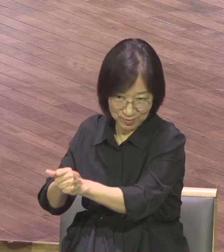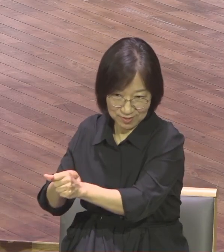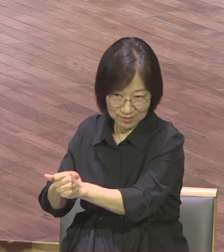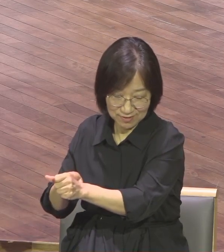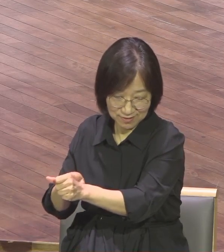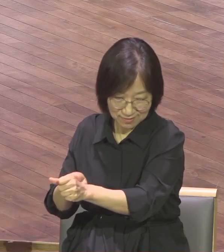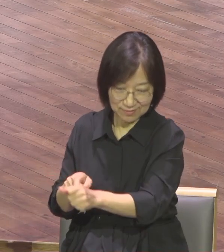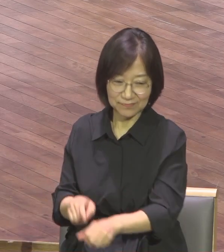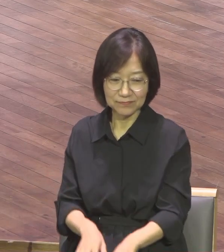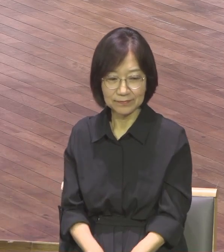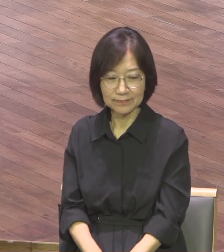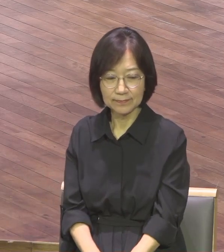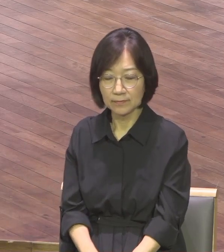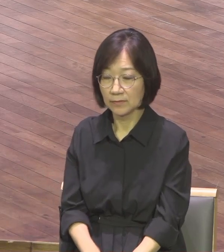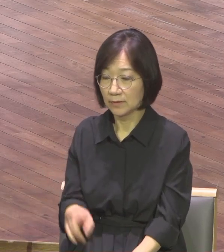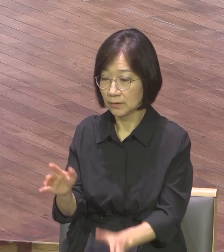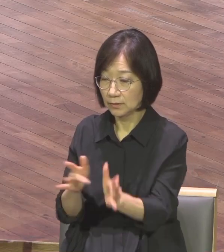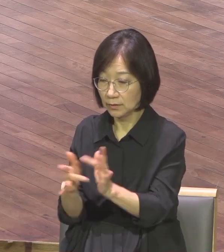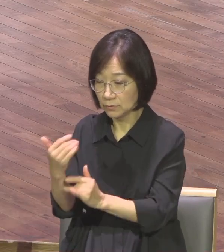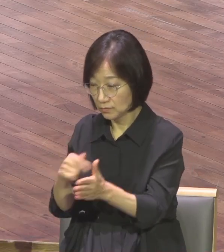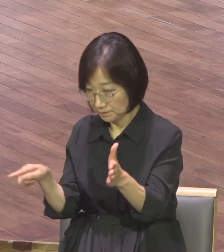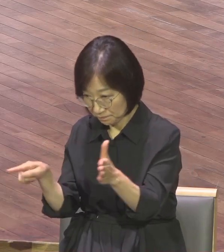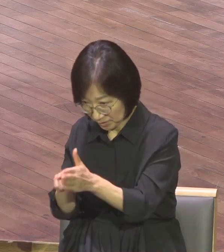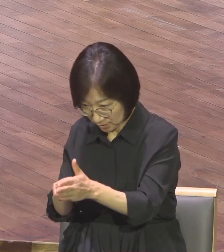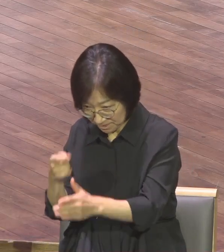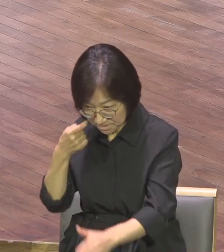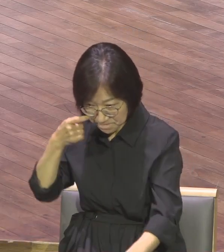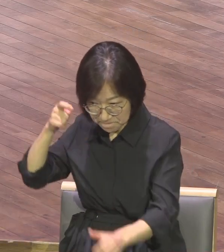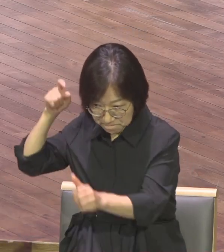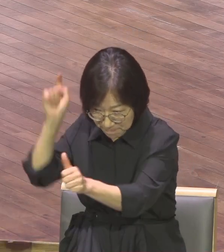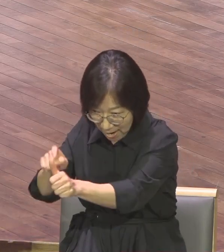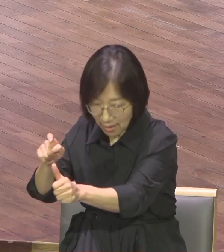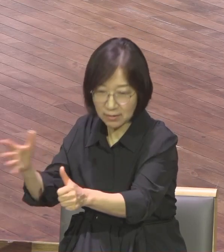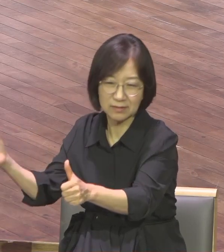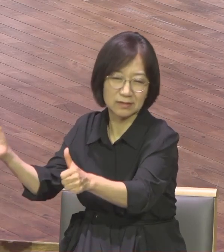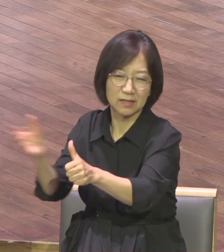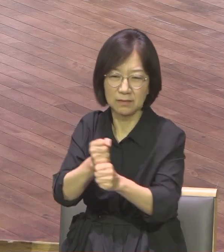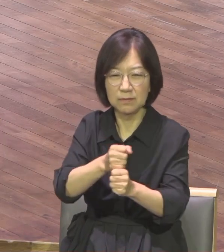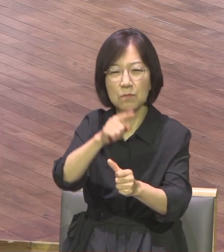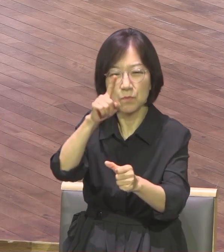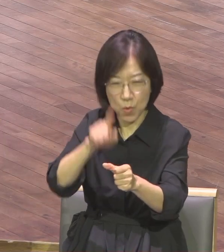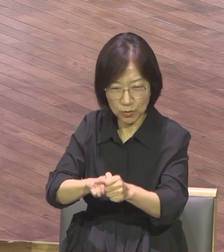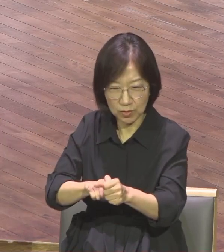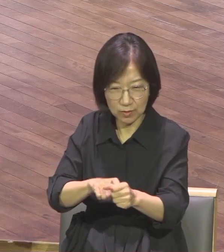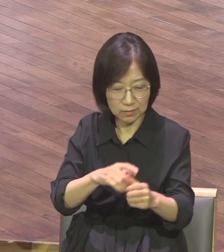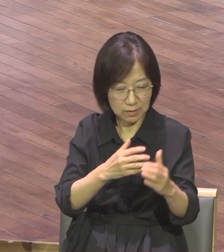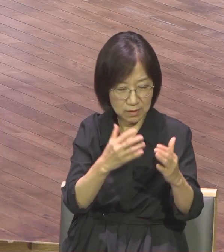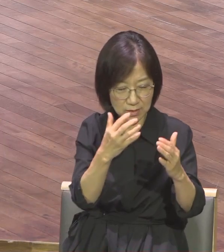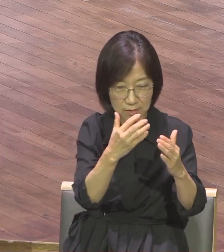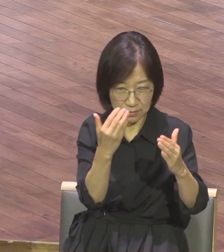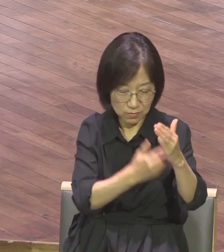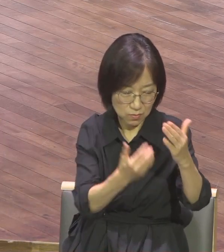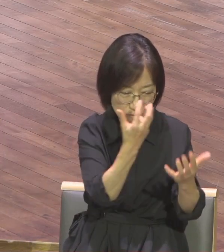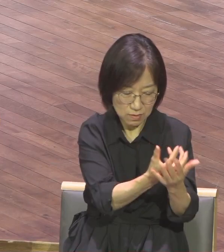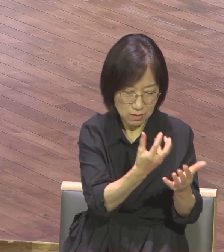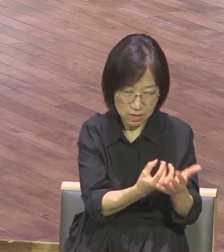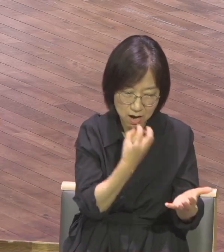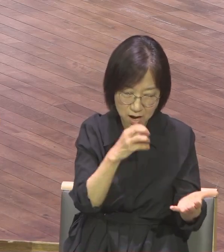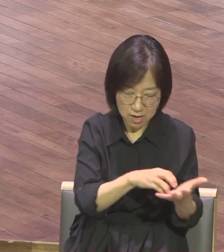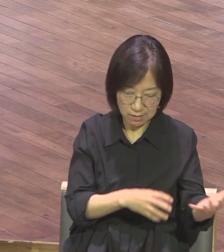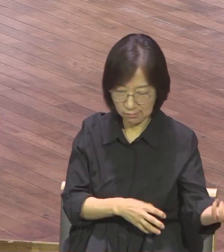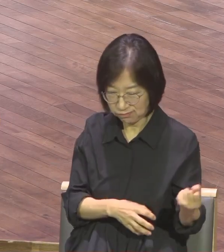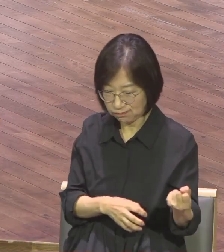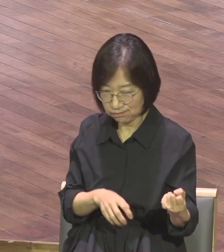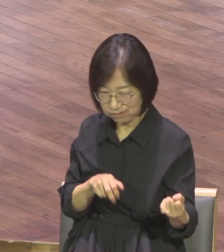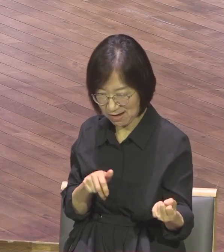막론하고 예수 믿는다 잡아오려고 다메섹으로 향하여 그렇게 혈기등등해서 간 것입니다. 자, 3절